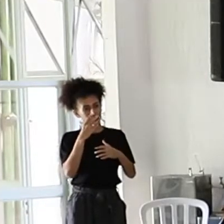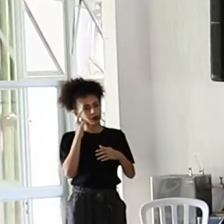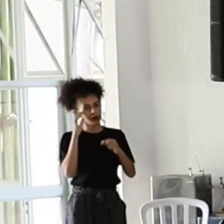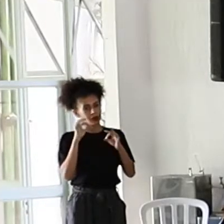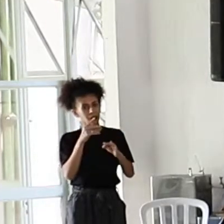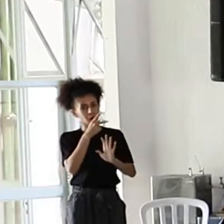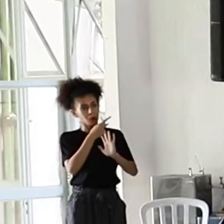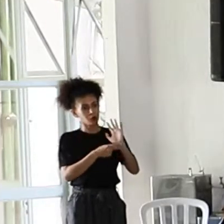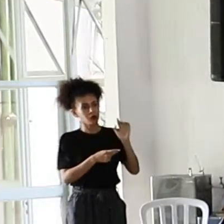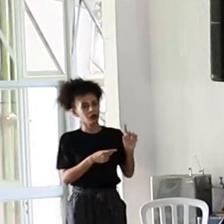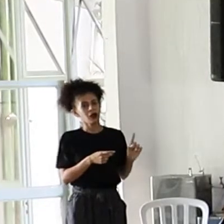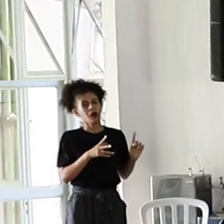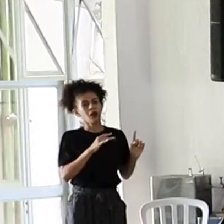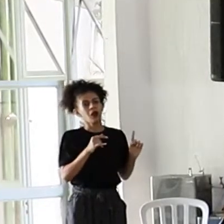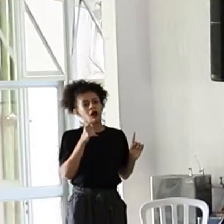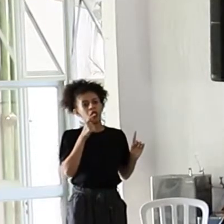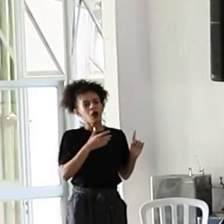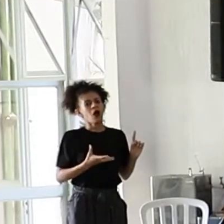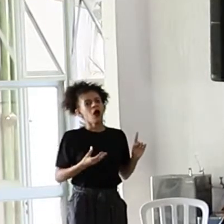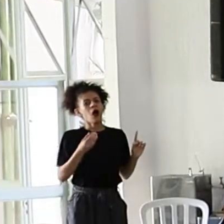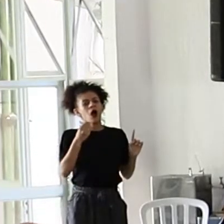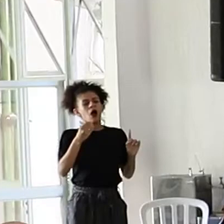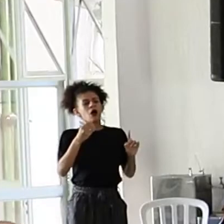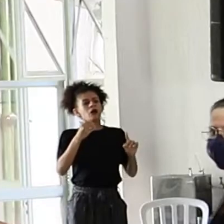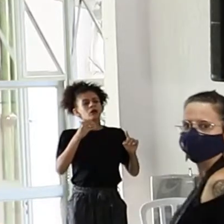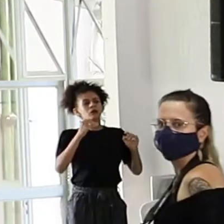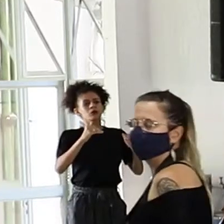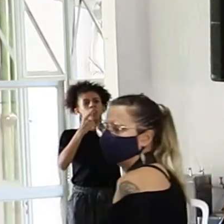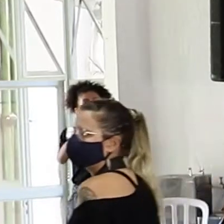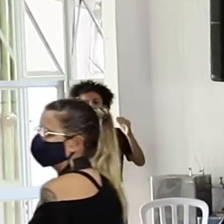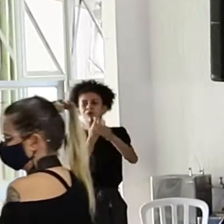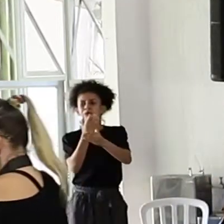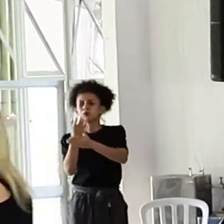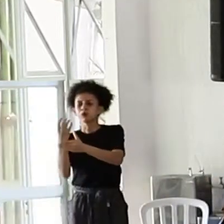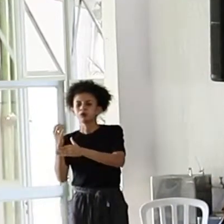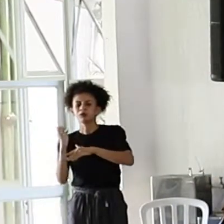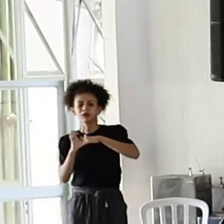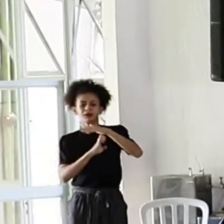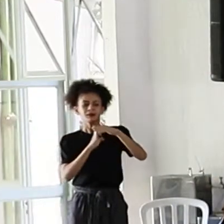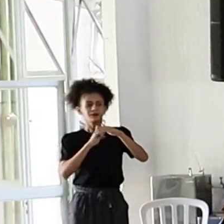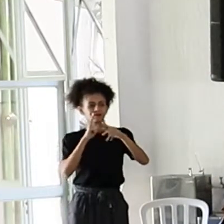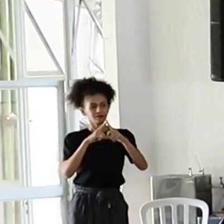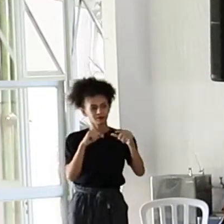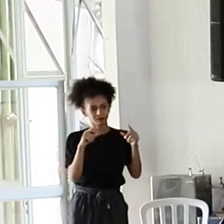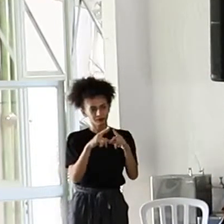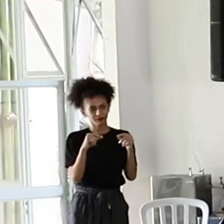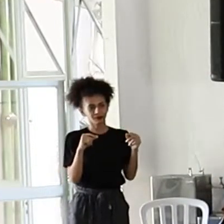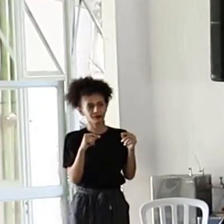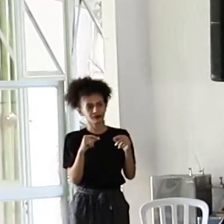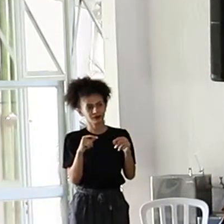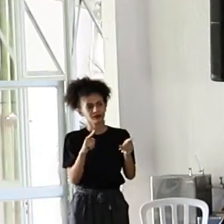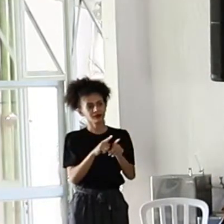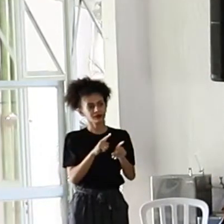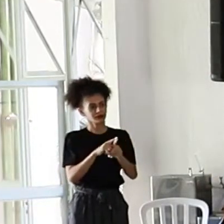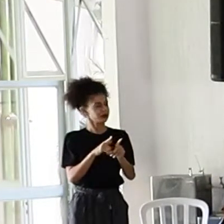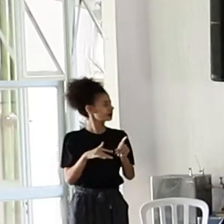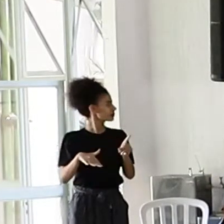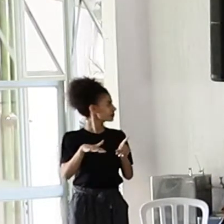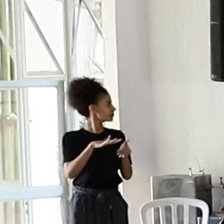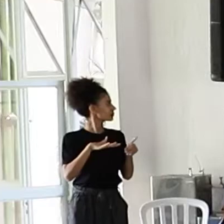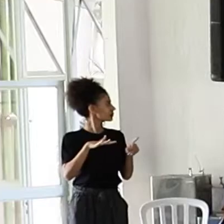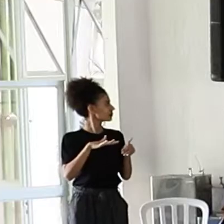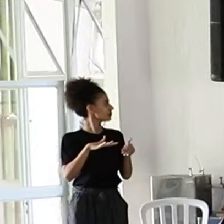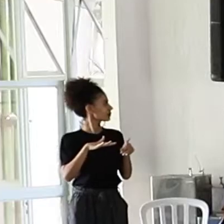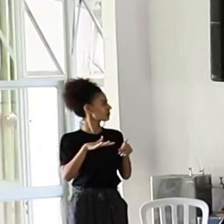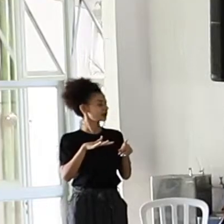certeza que esse projeto a fazer muitas estátuas para Brasília e inclusive na área